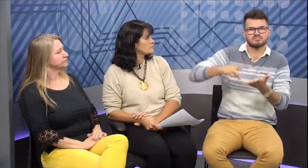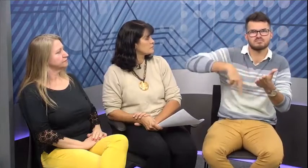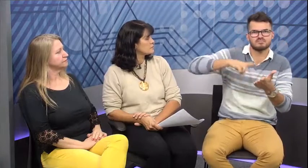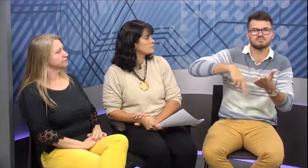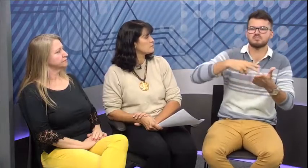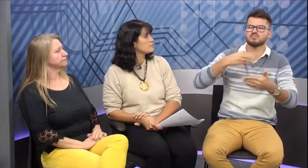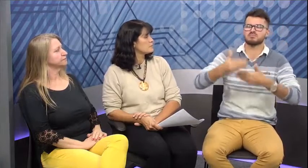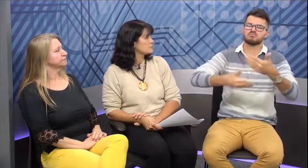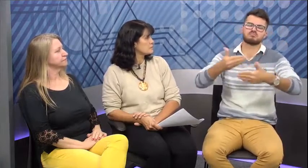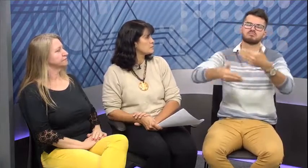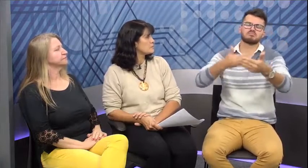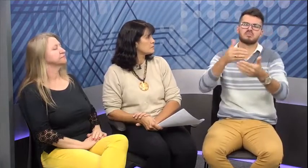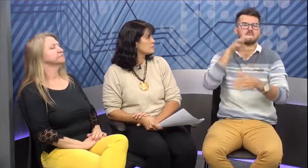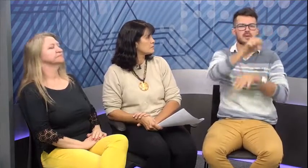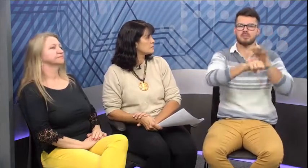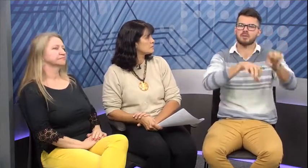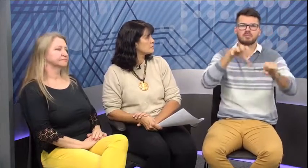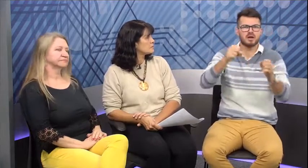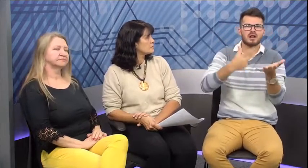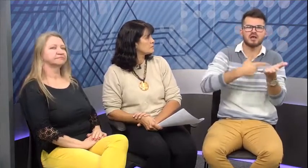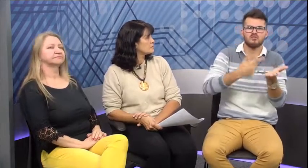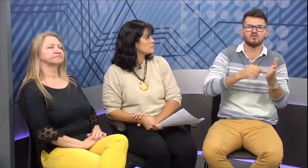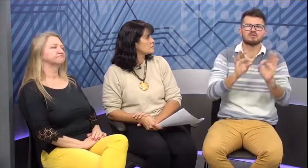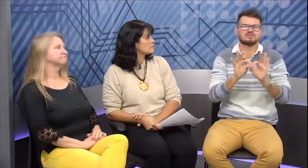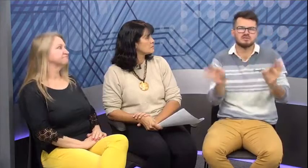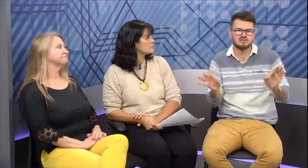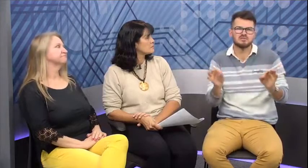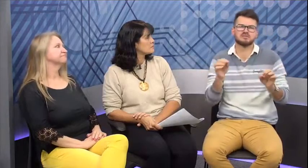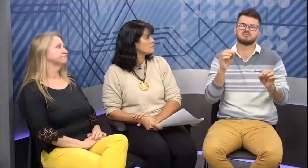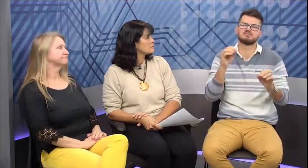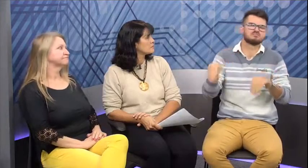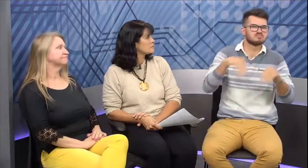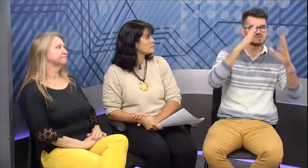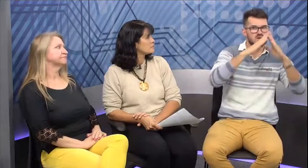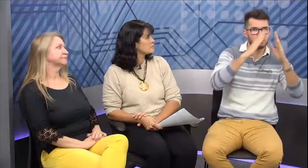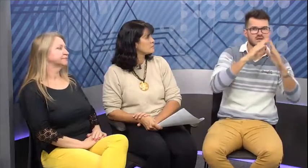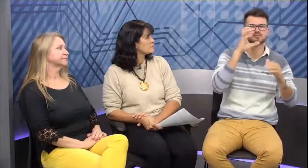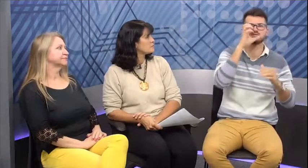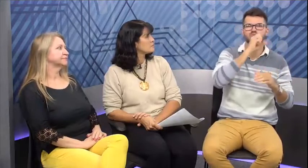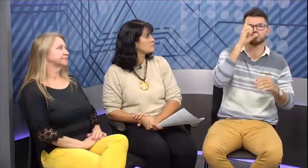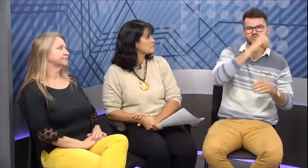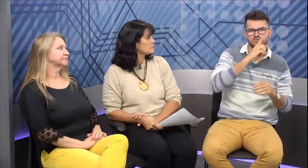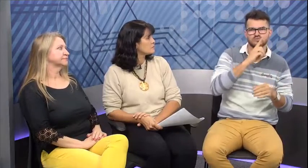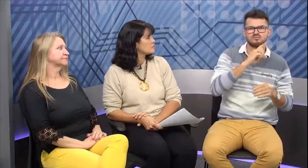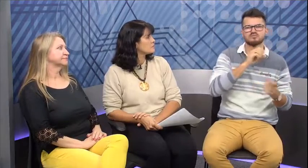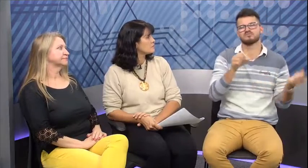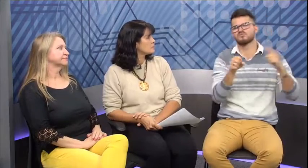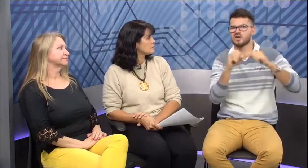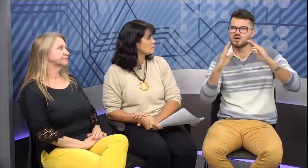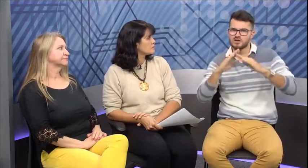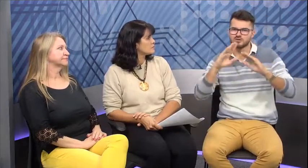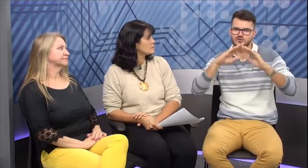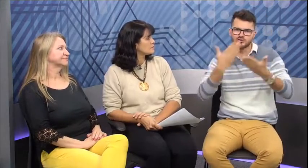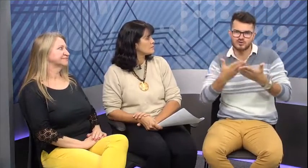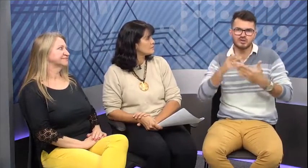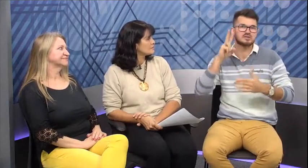ajudava, isso me despertou também para a leitura, em pegar livros pequenos, levar para casa, fazer a leitura no sábado e no